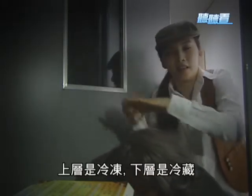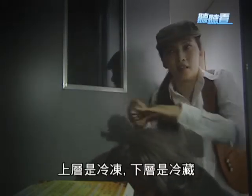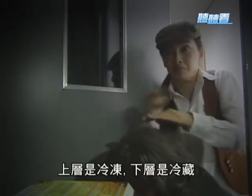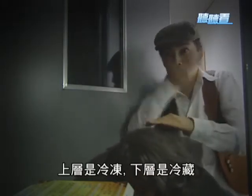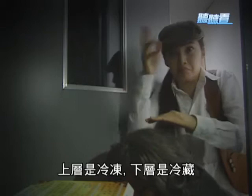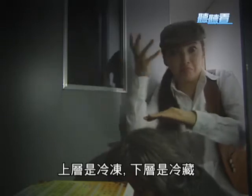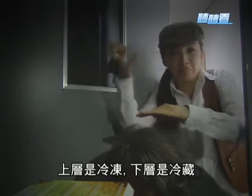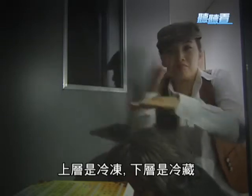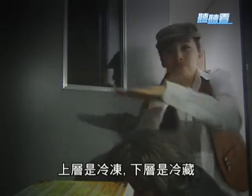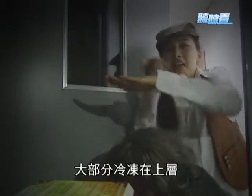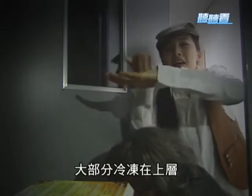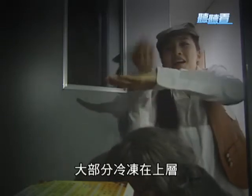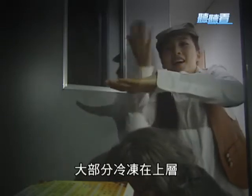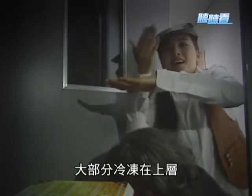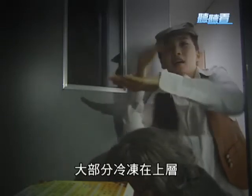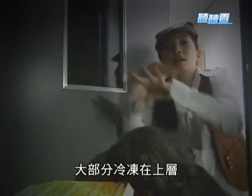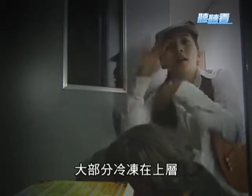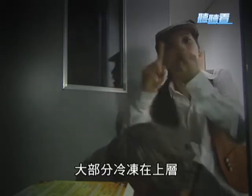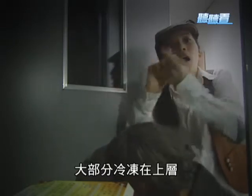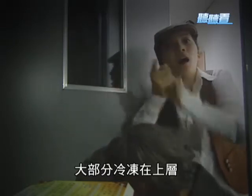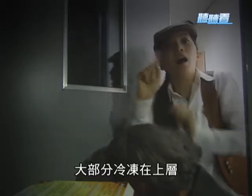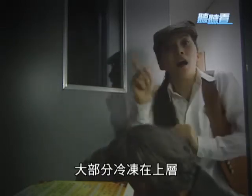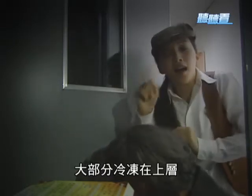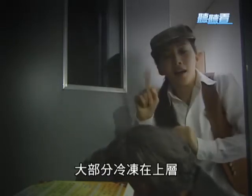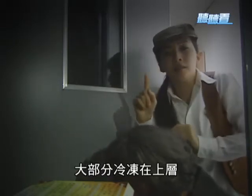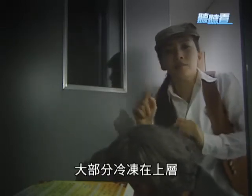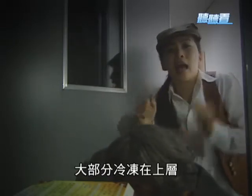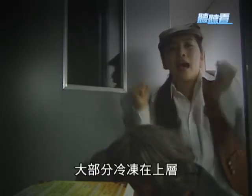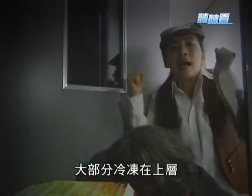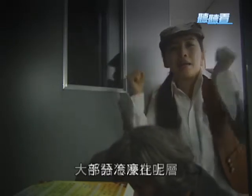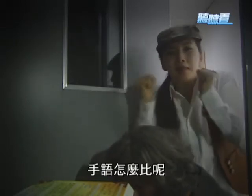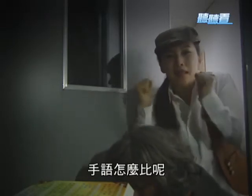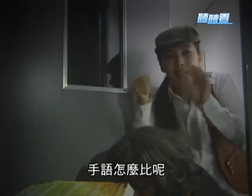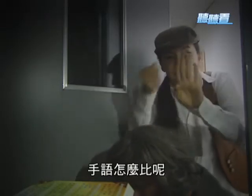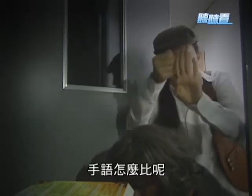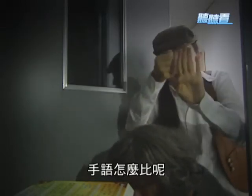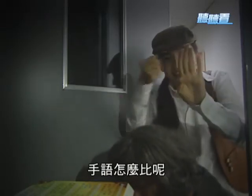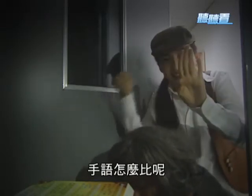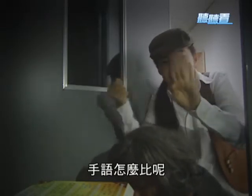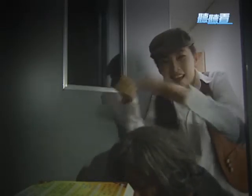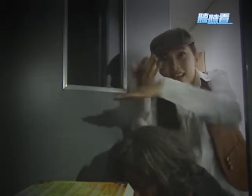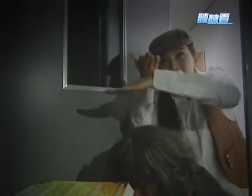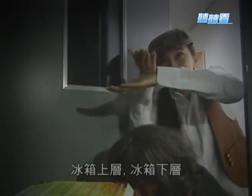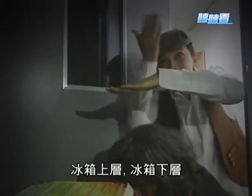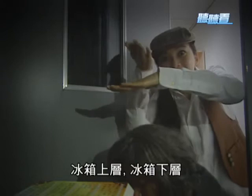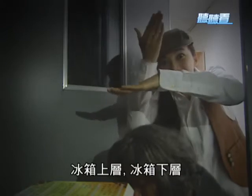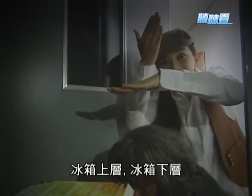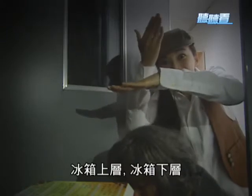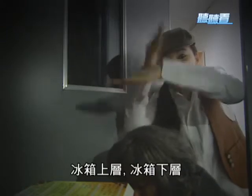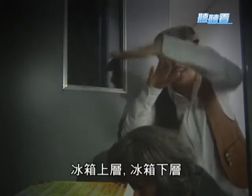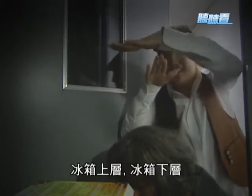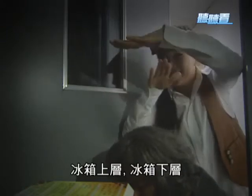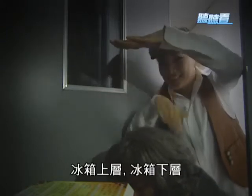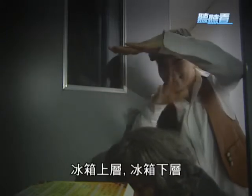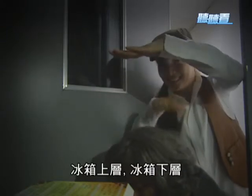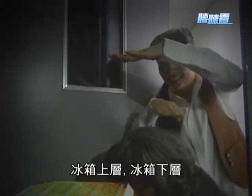藏。大部分冷冻在上层，手语怎么比呢？冰箱上层，冰箱